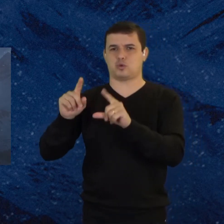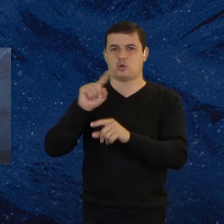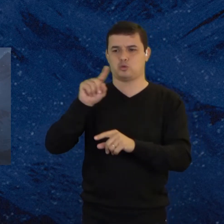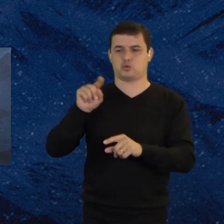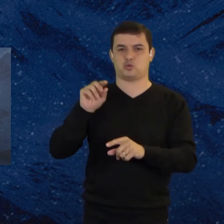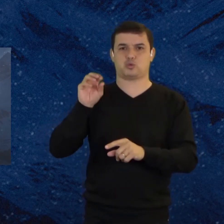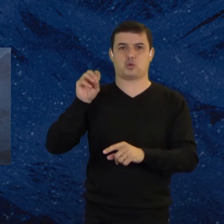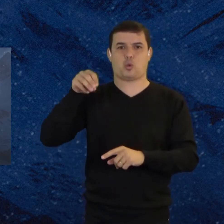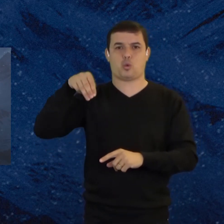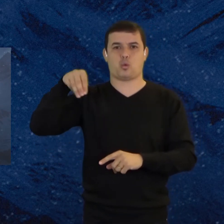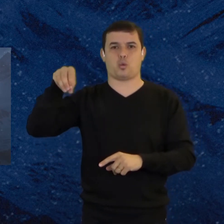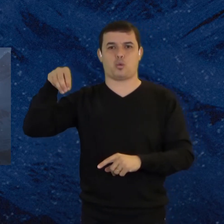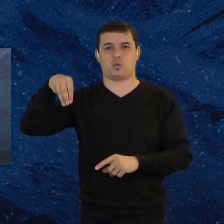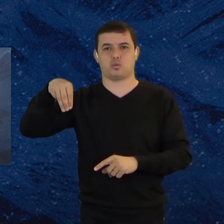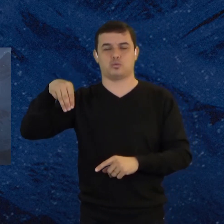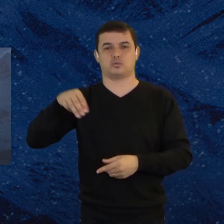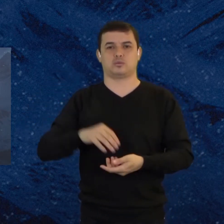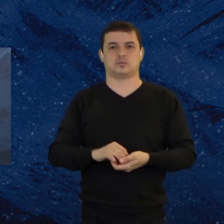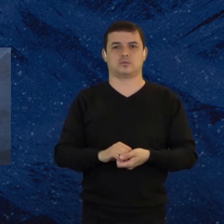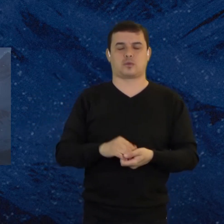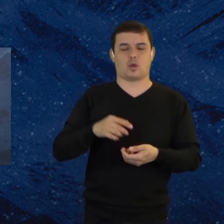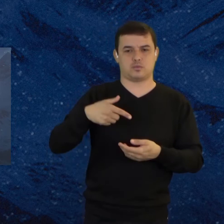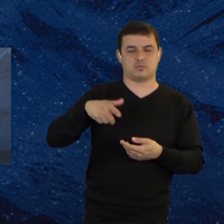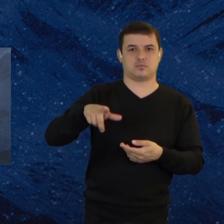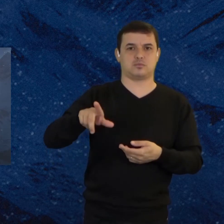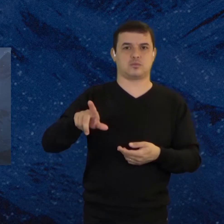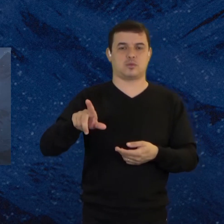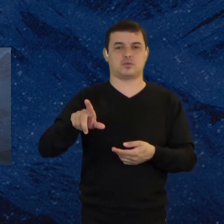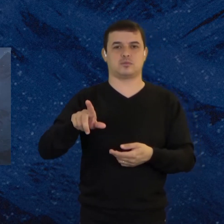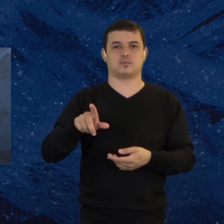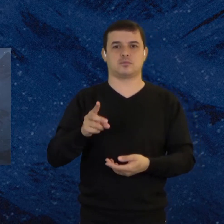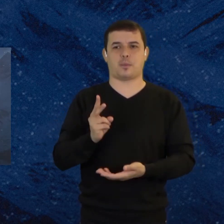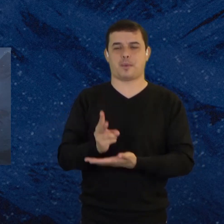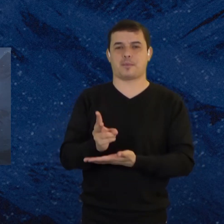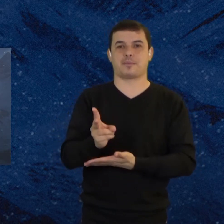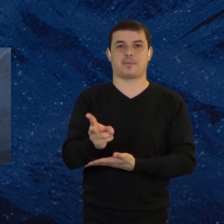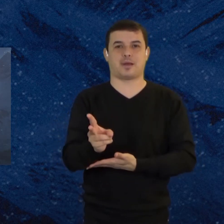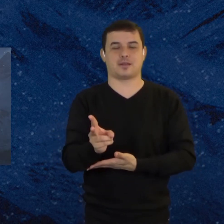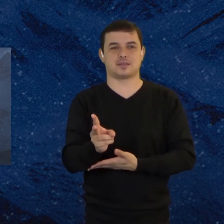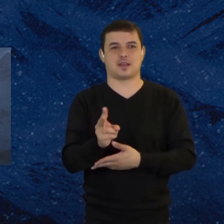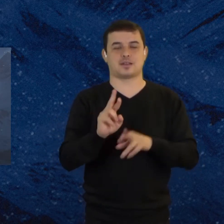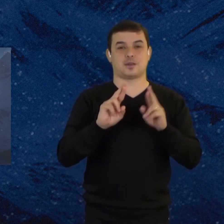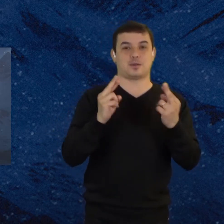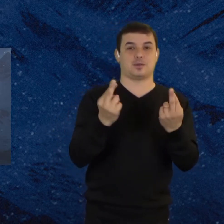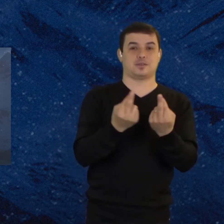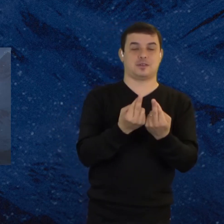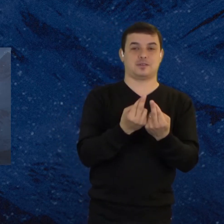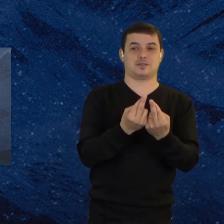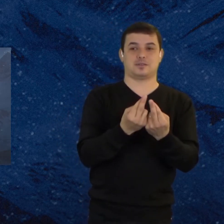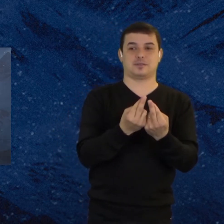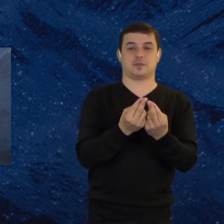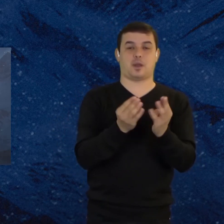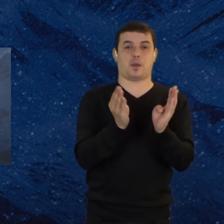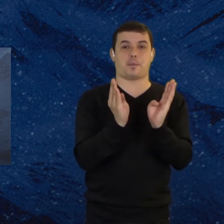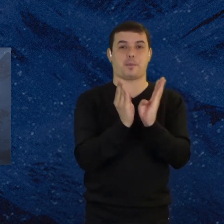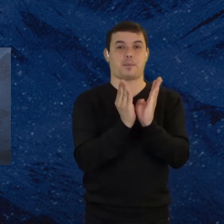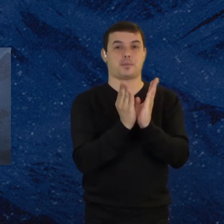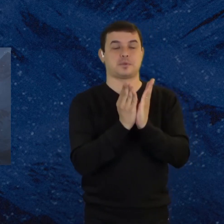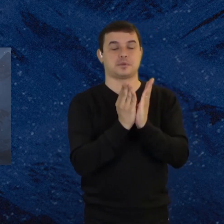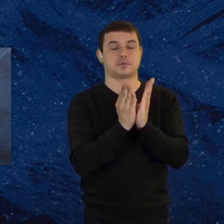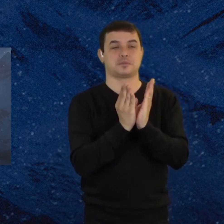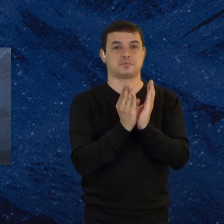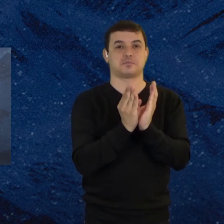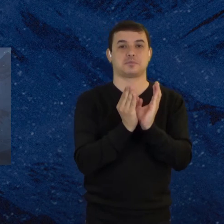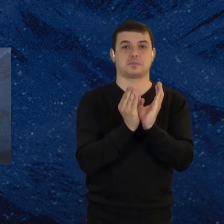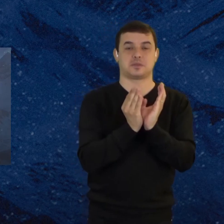nós continuamos com as nossas reuniões de grupo familiar. Isso é maravilhoso. E a mesa do Senhor também não parou. É bom estar junto com os